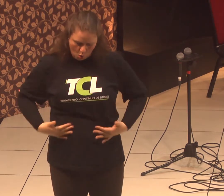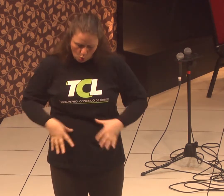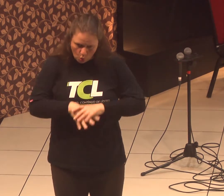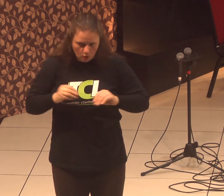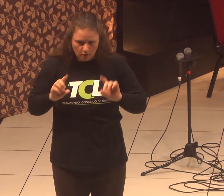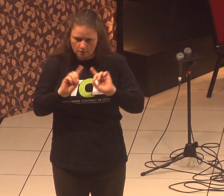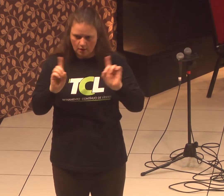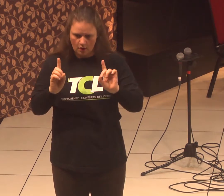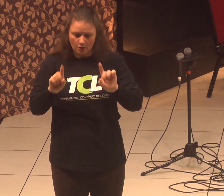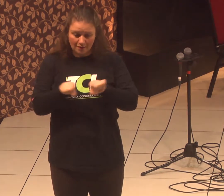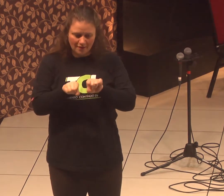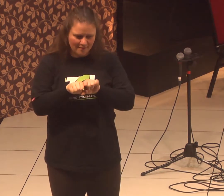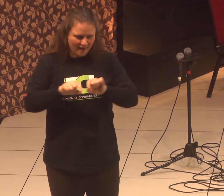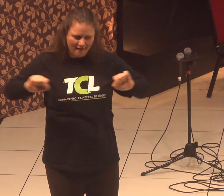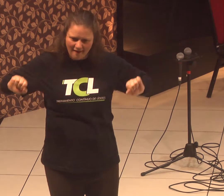para Cristo.